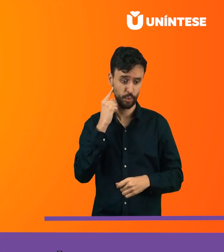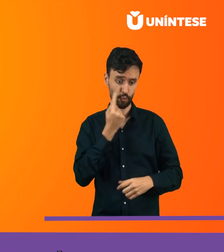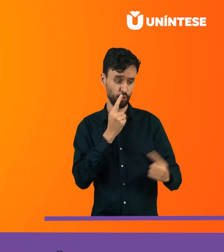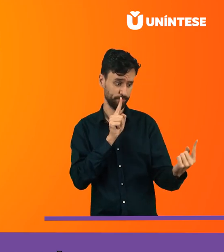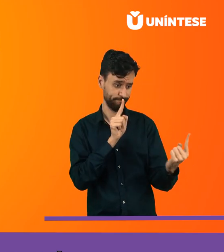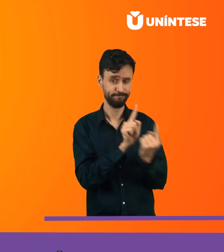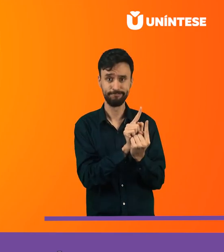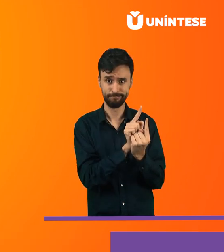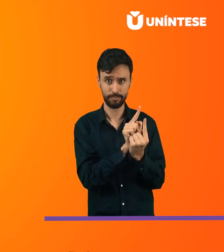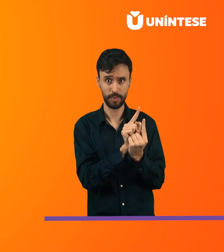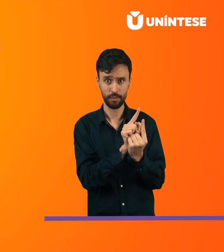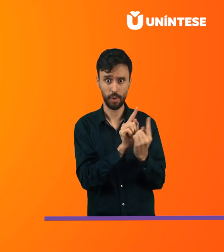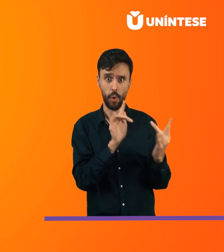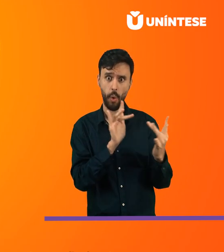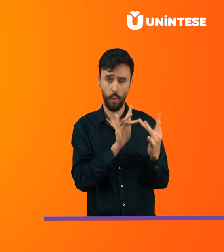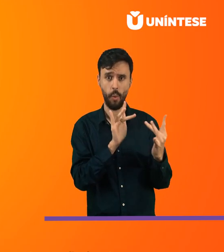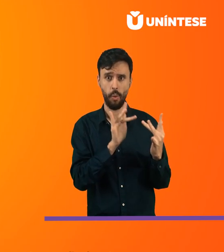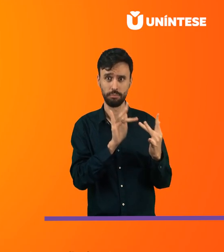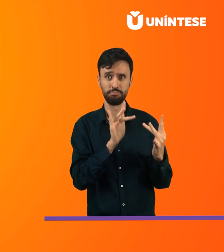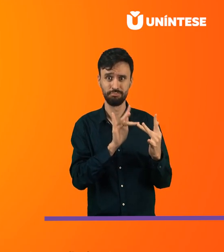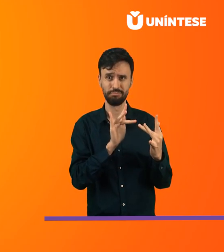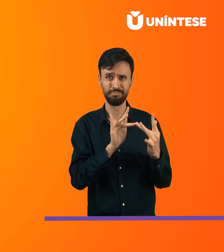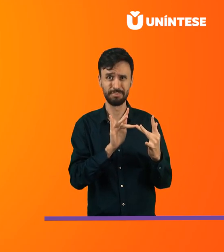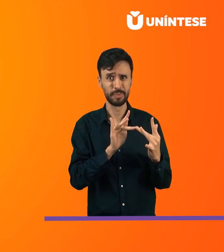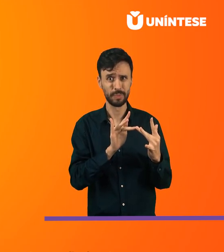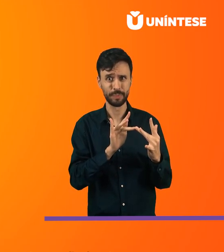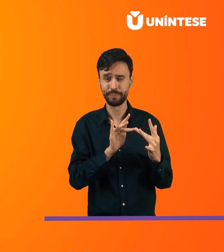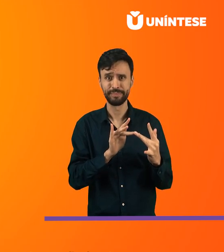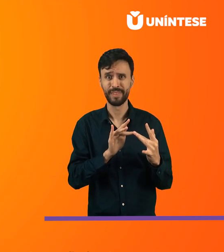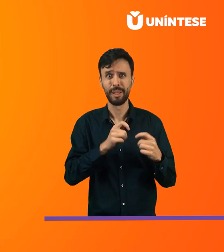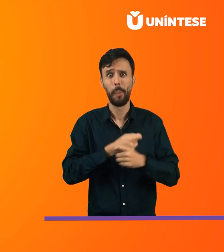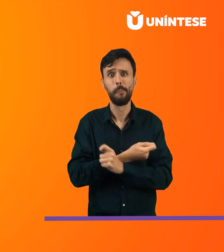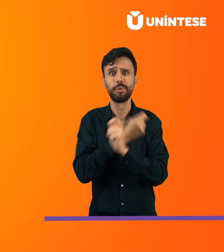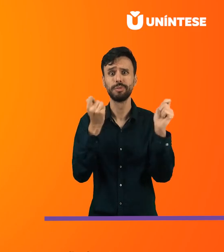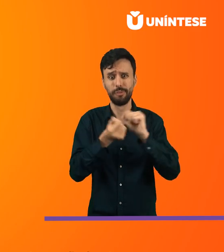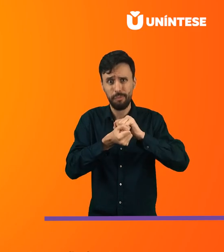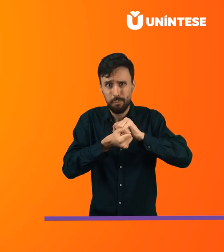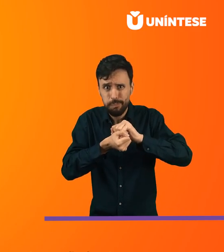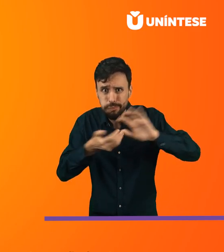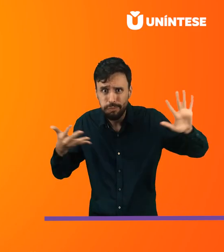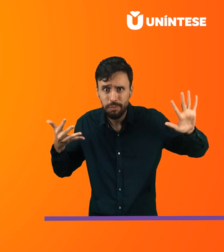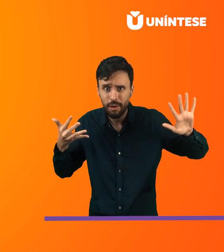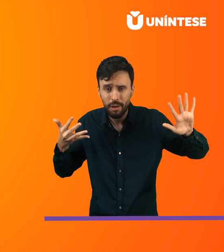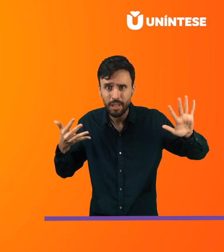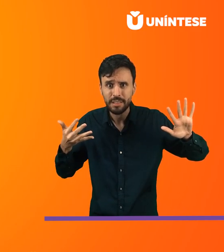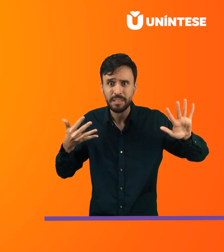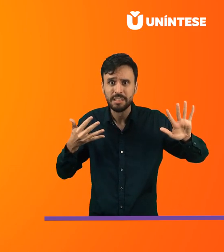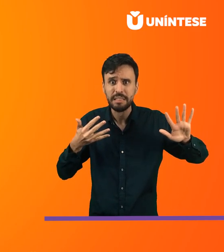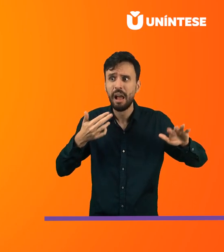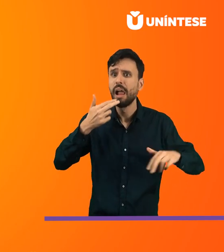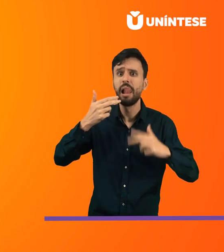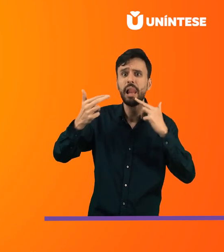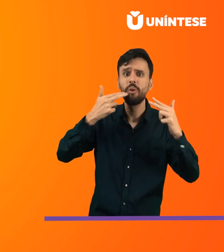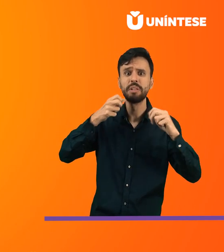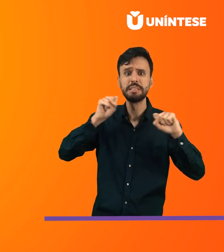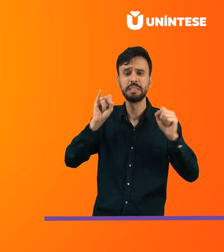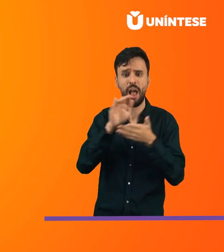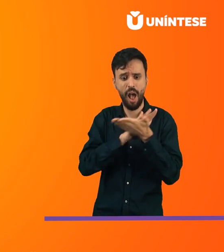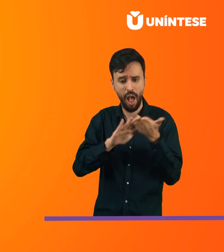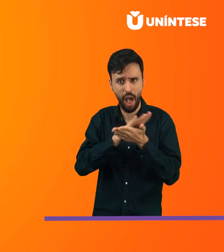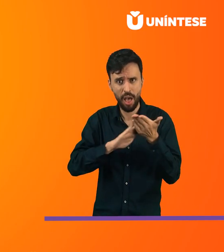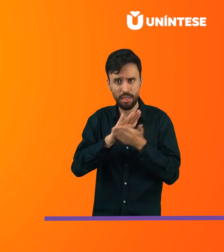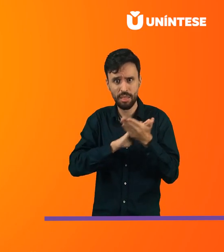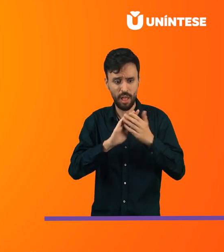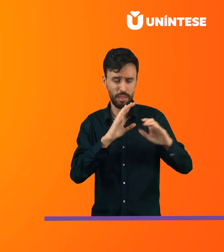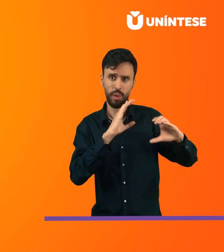ter contato com o surdo. Não tem como a gente conseguir ter fluência em um novo idioma, em uma nova língua, se a gente não tem